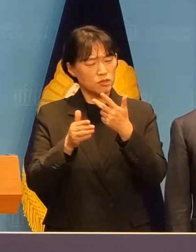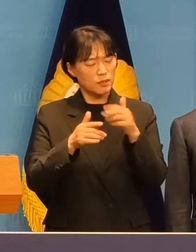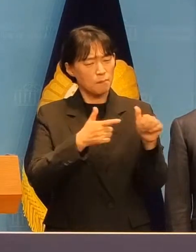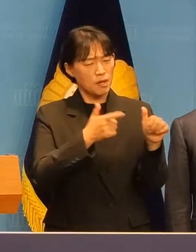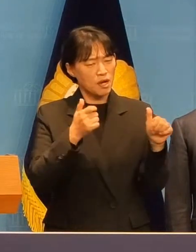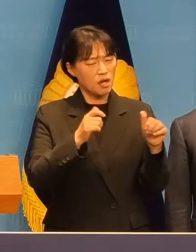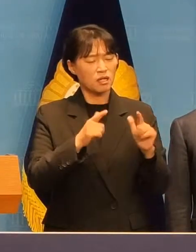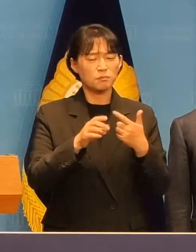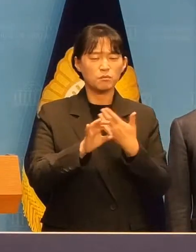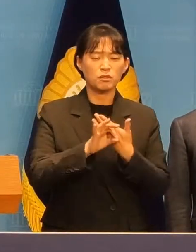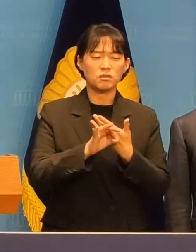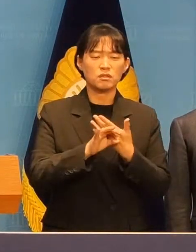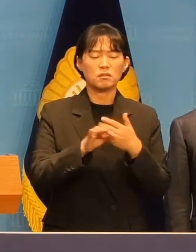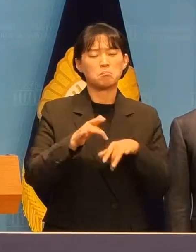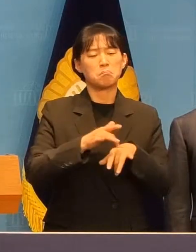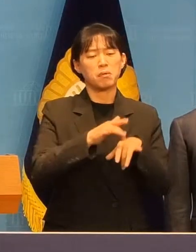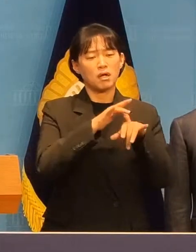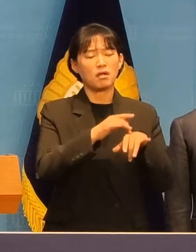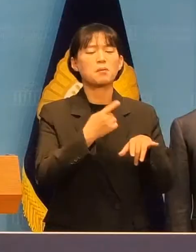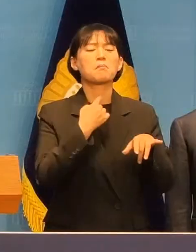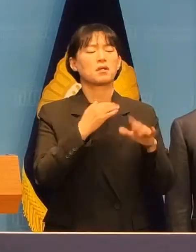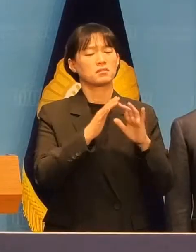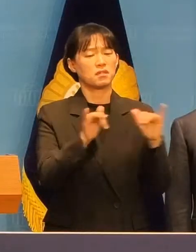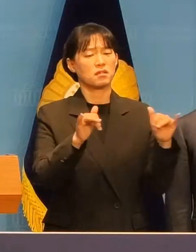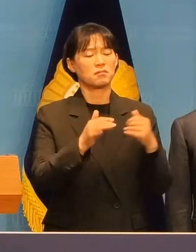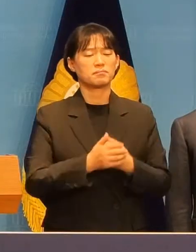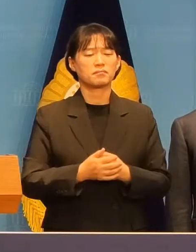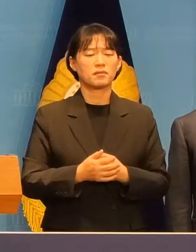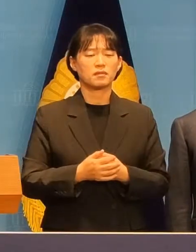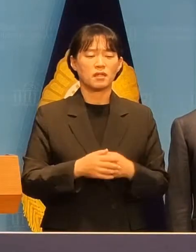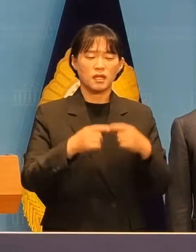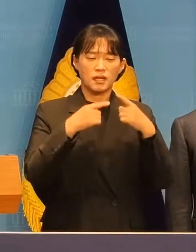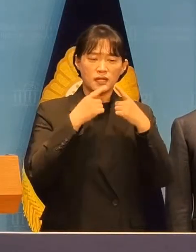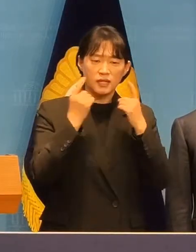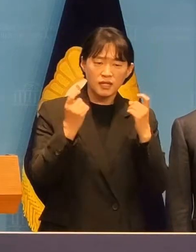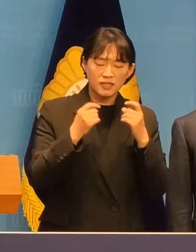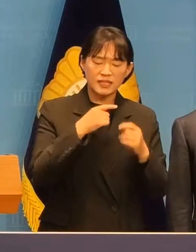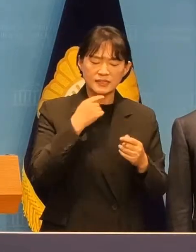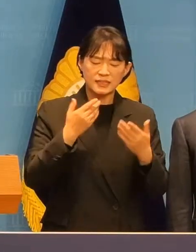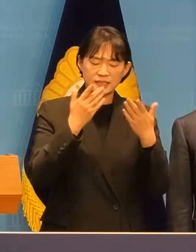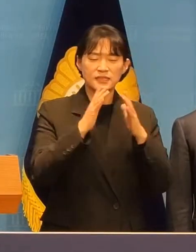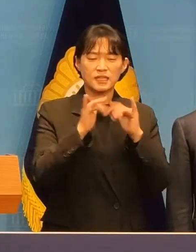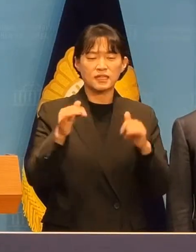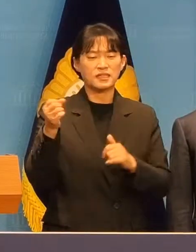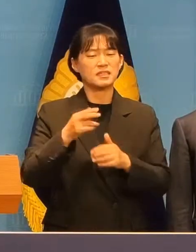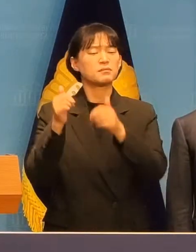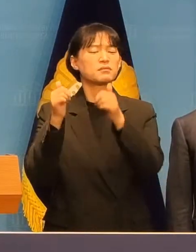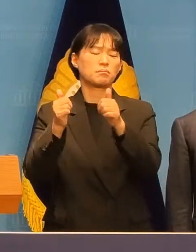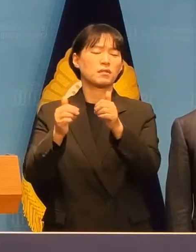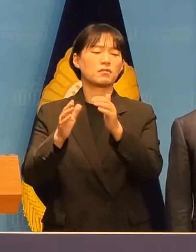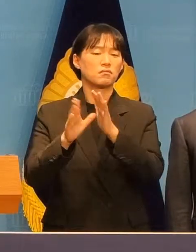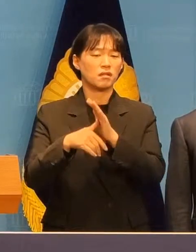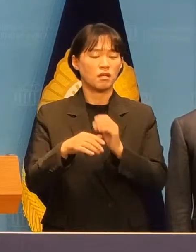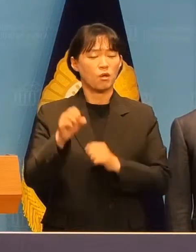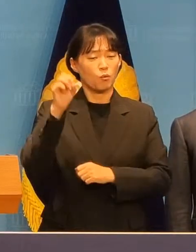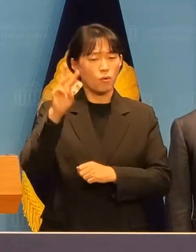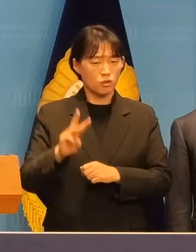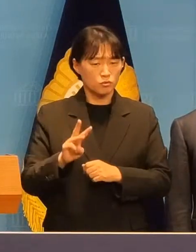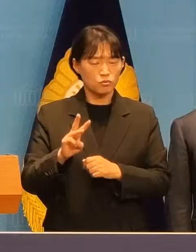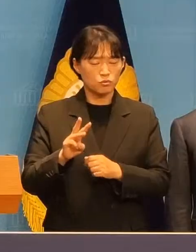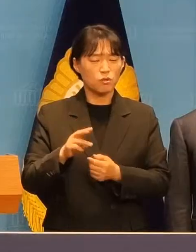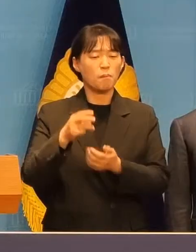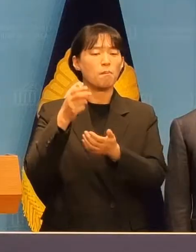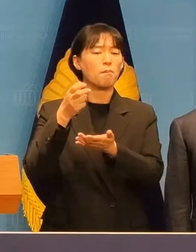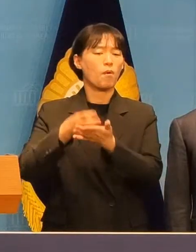총살되거나 실종되었습니다. 이 민간인 희생자들에 대한 재심 재판에서 광주지법 순천지원은